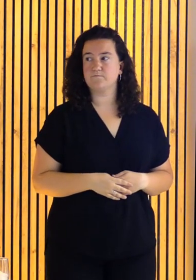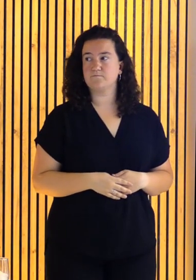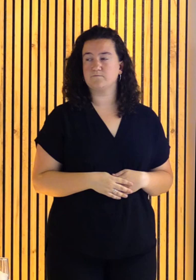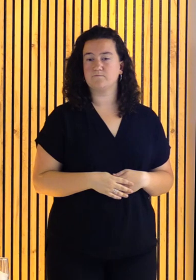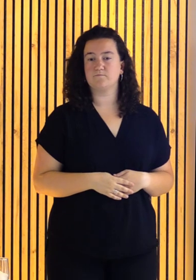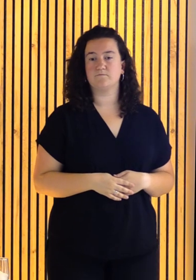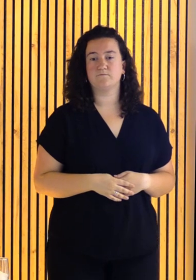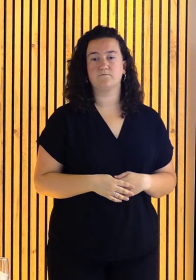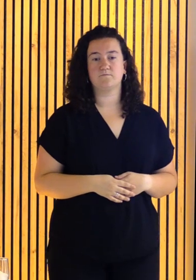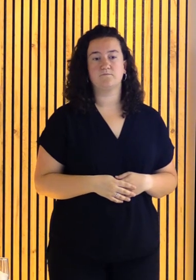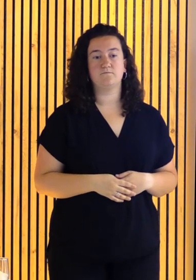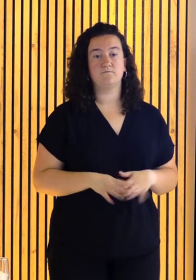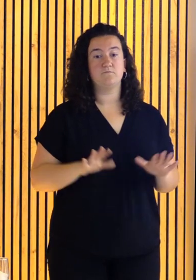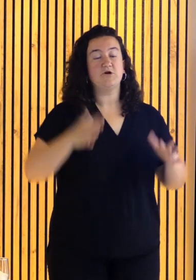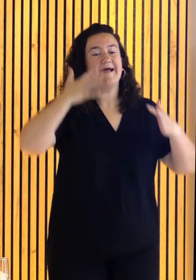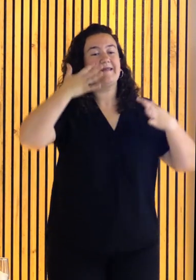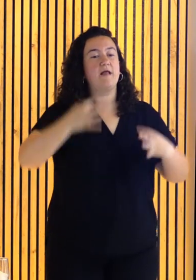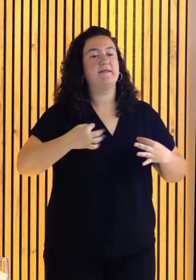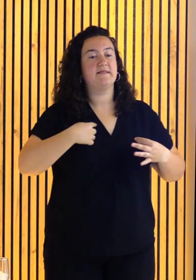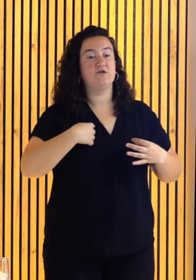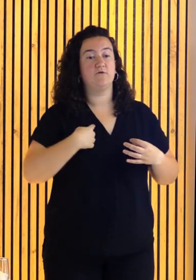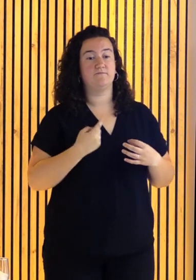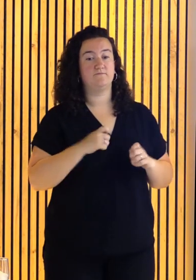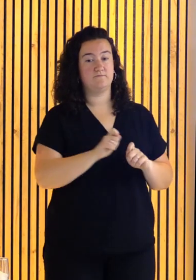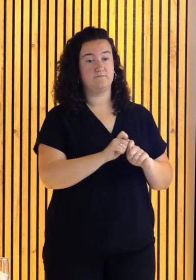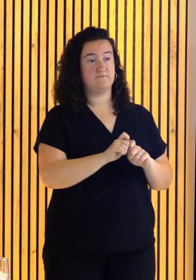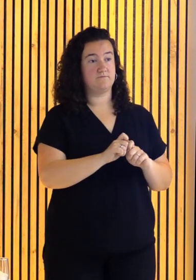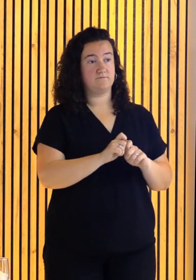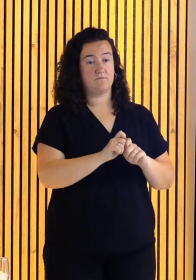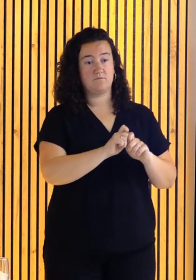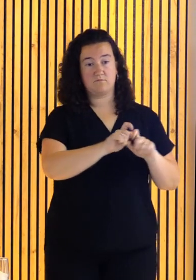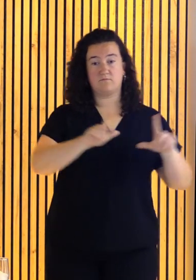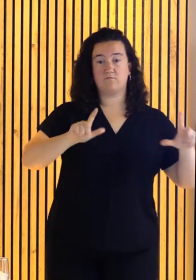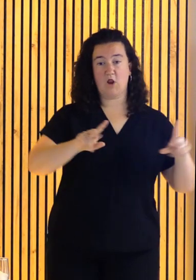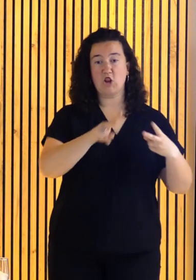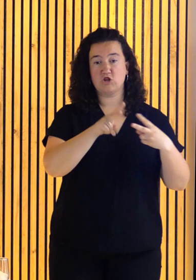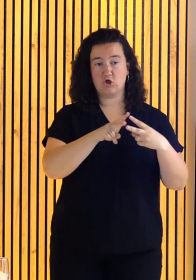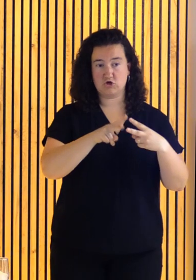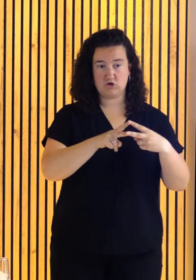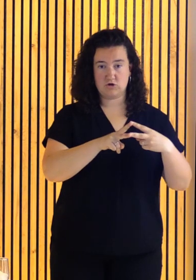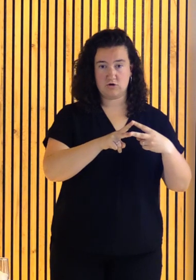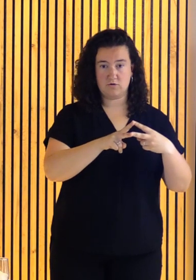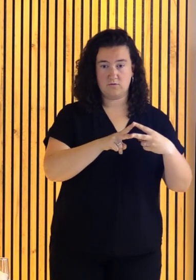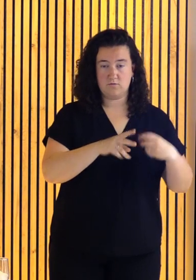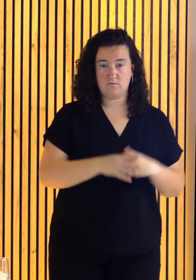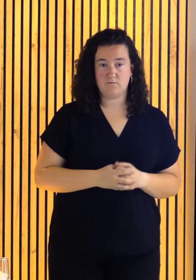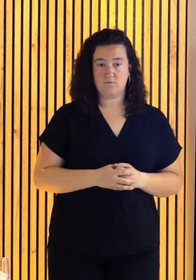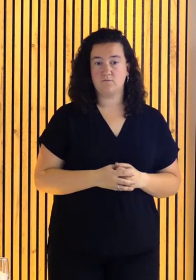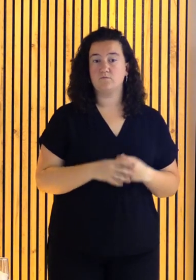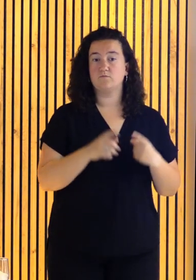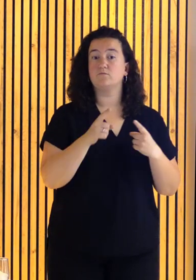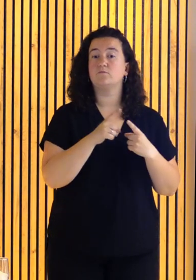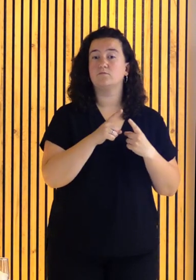Bueno, berez, bi jarri ditut, bat da Collinsek proposatu duen, edo proposatu zuen